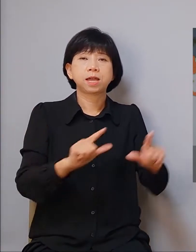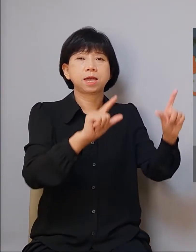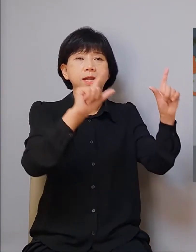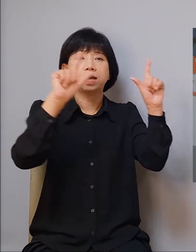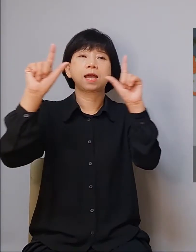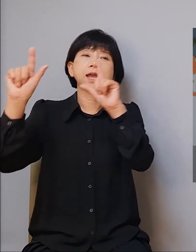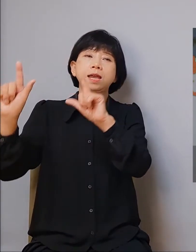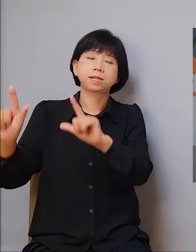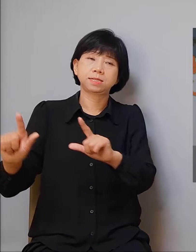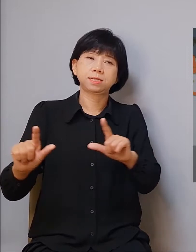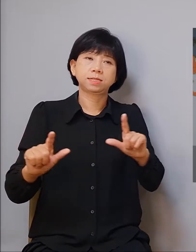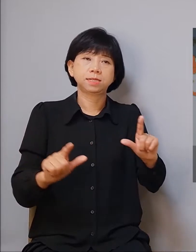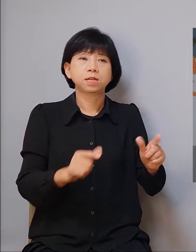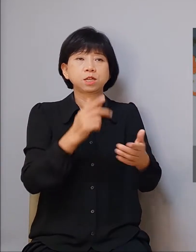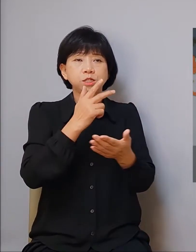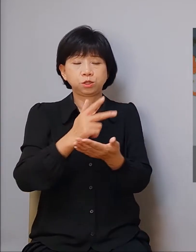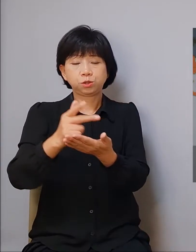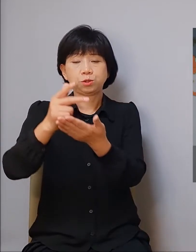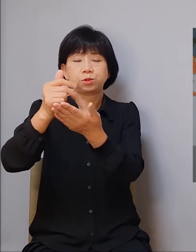기쁨으로 살아가리.